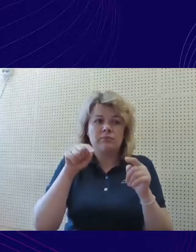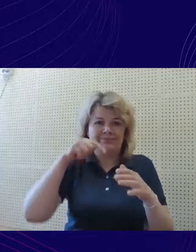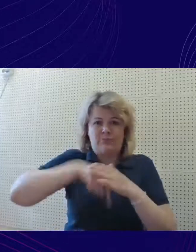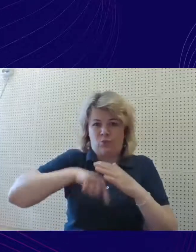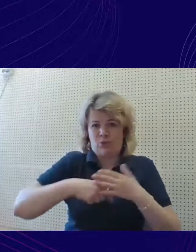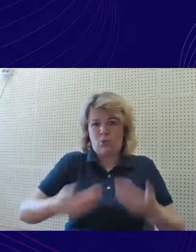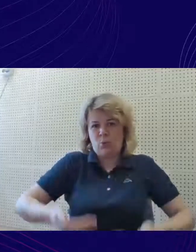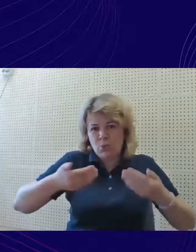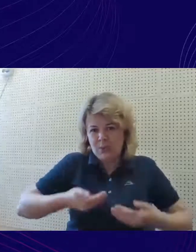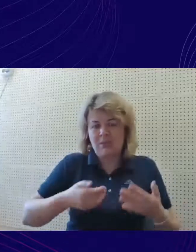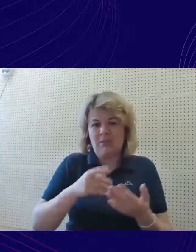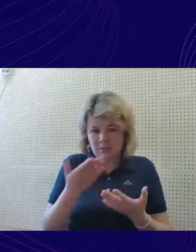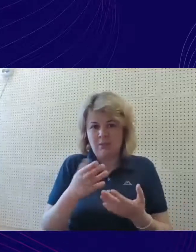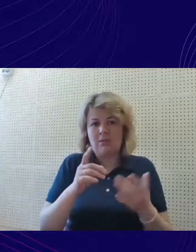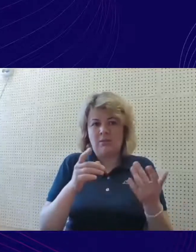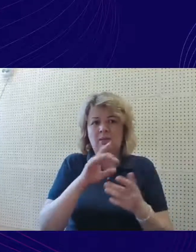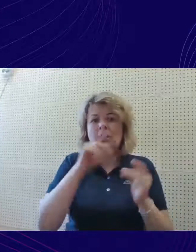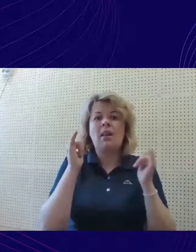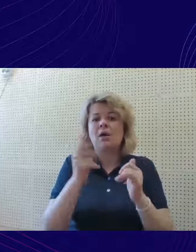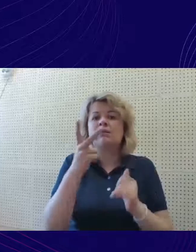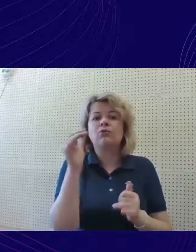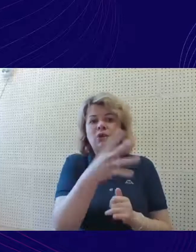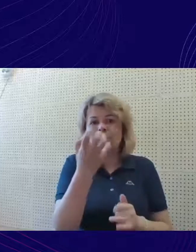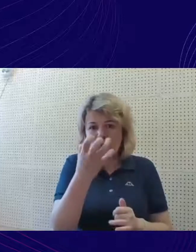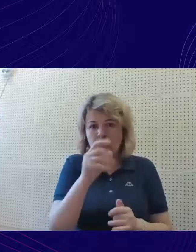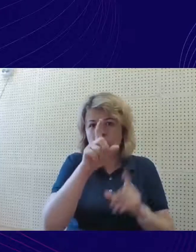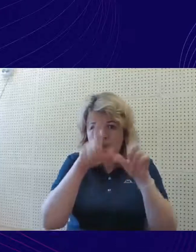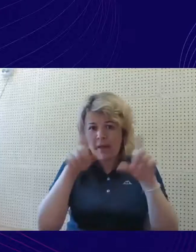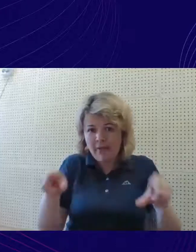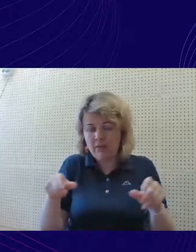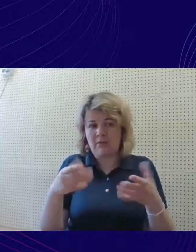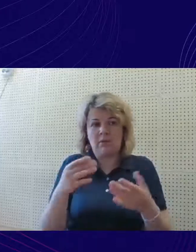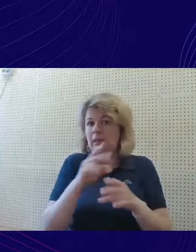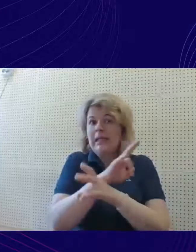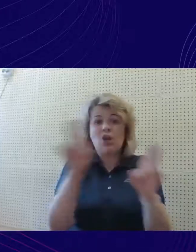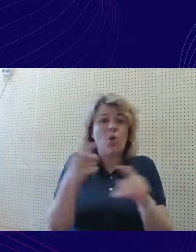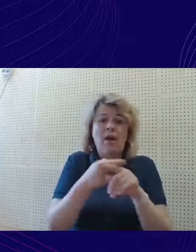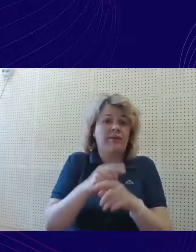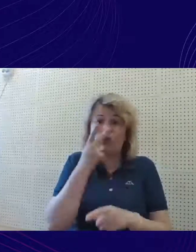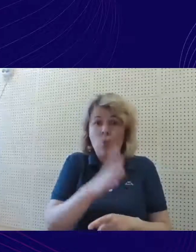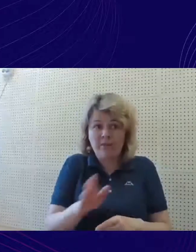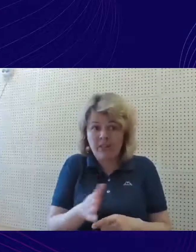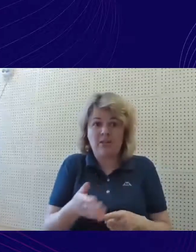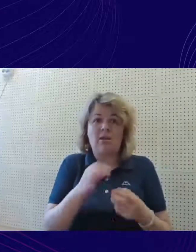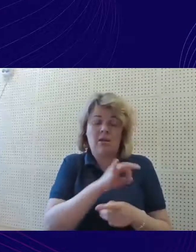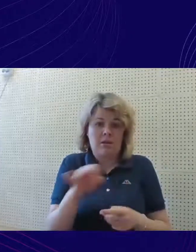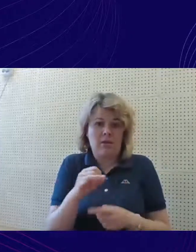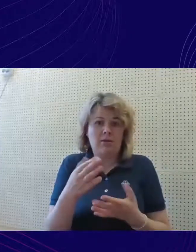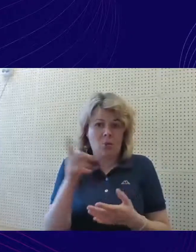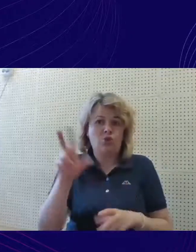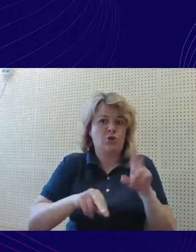Он заставил переснять несколько очень массовых и дорогостоящих сцен, потому что ему не